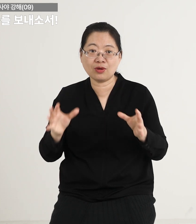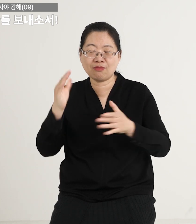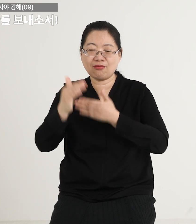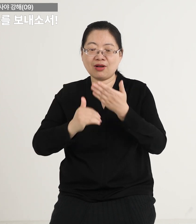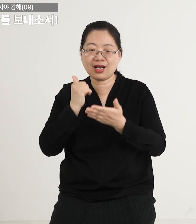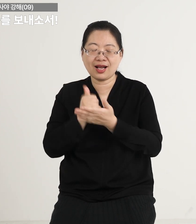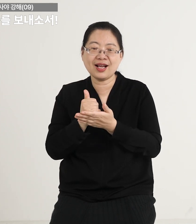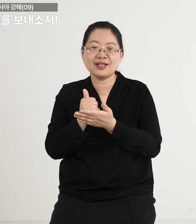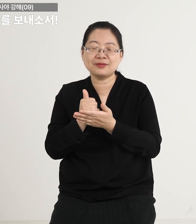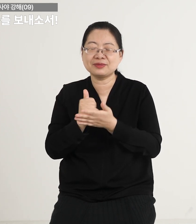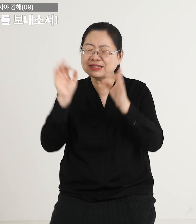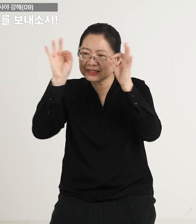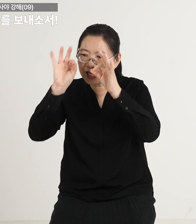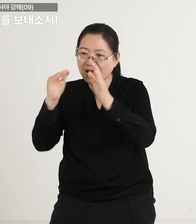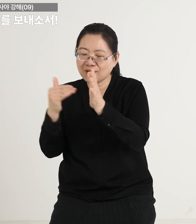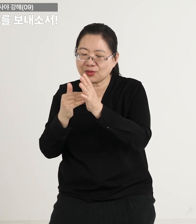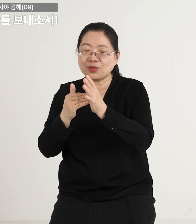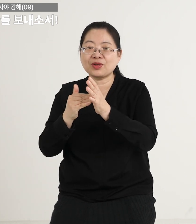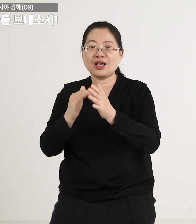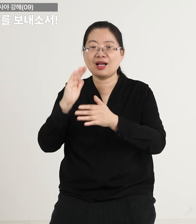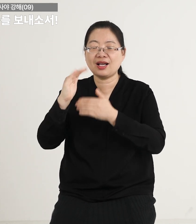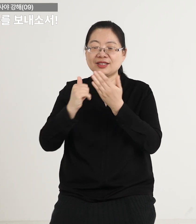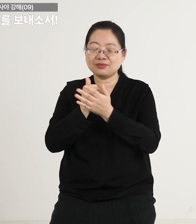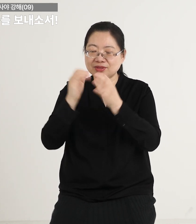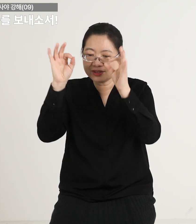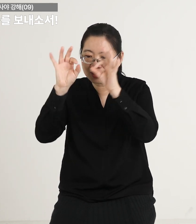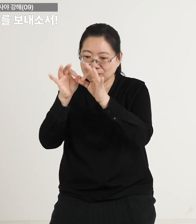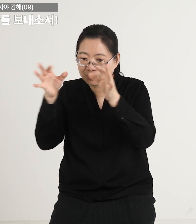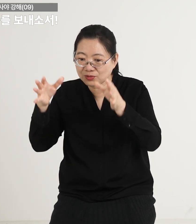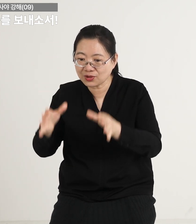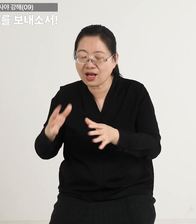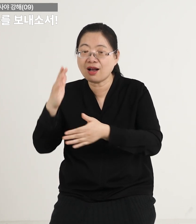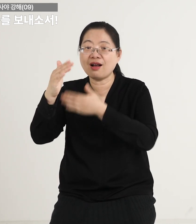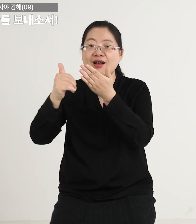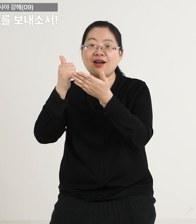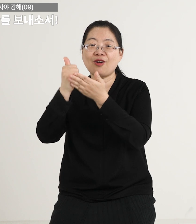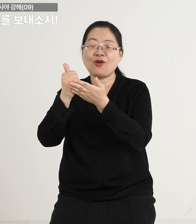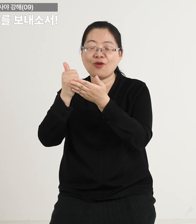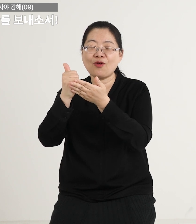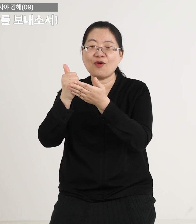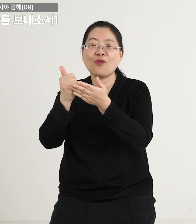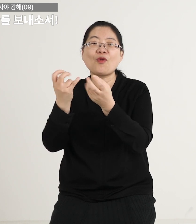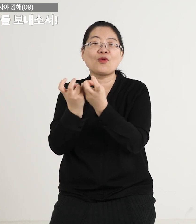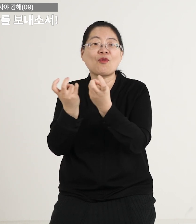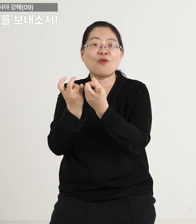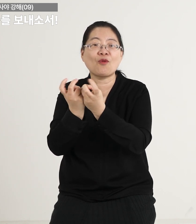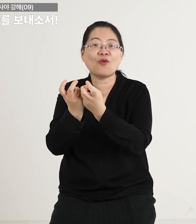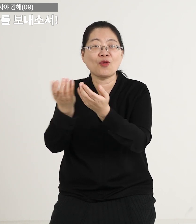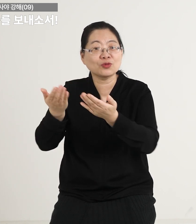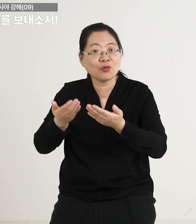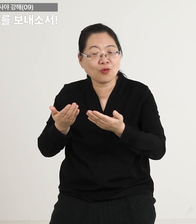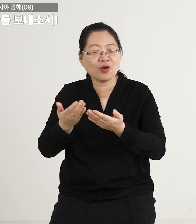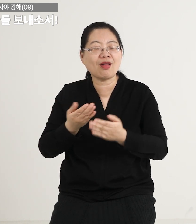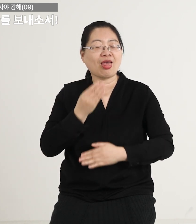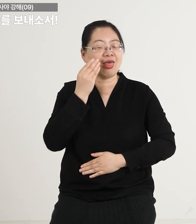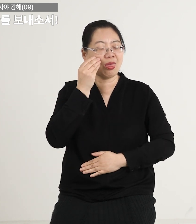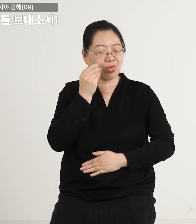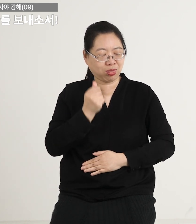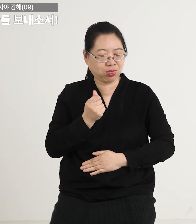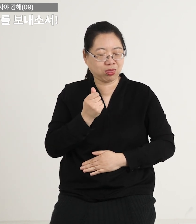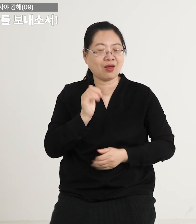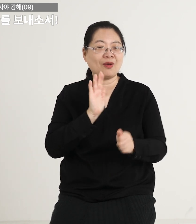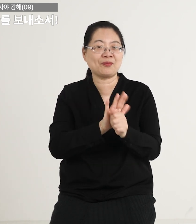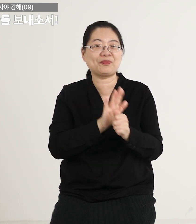하나님을 찾았고 그가 여호와를 찾을 동안에는 하나님이 어떻게 하셨더라? 형통하게